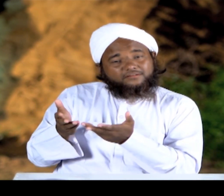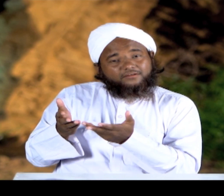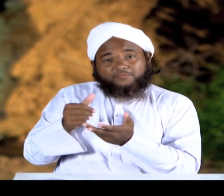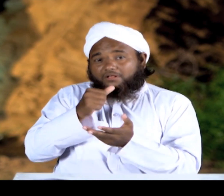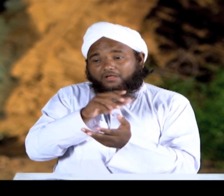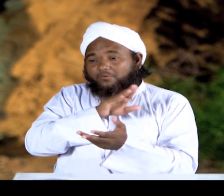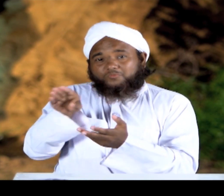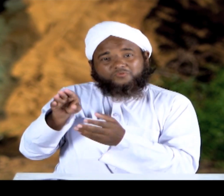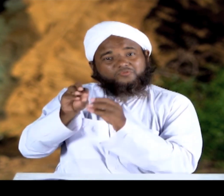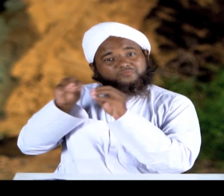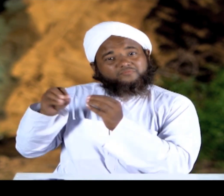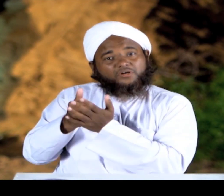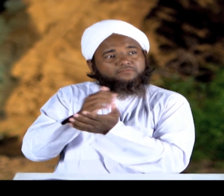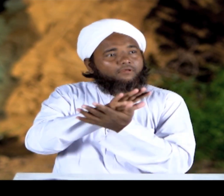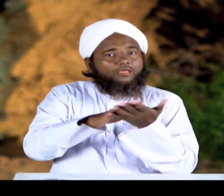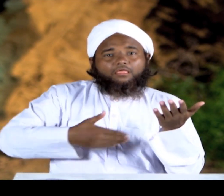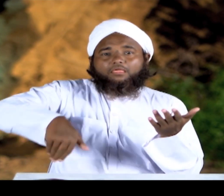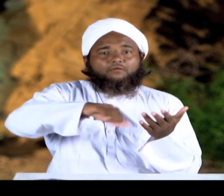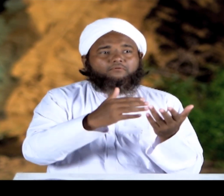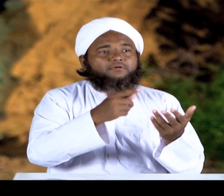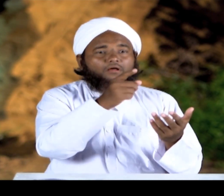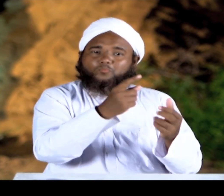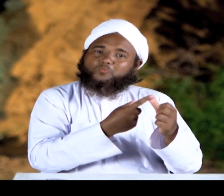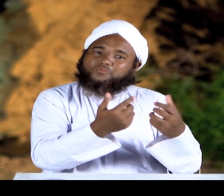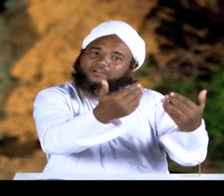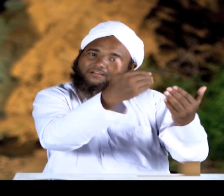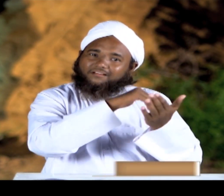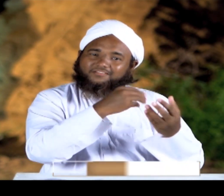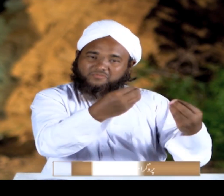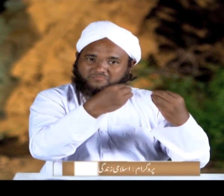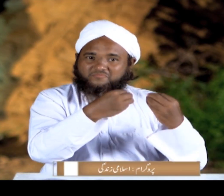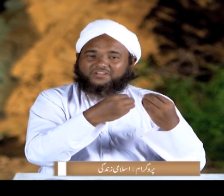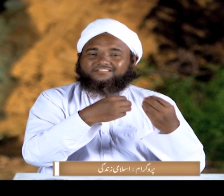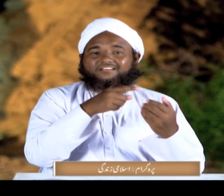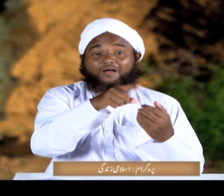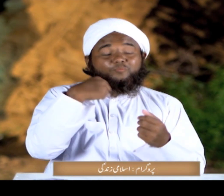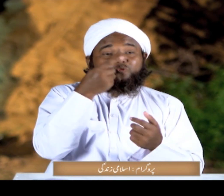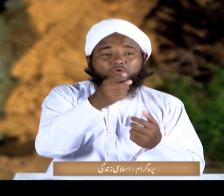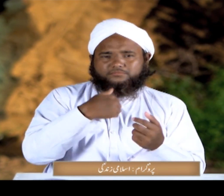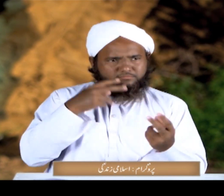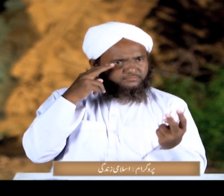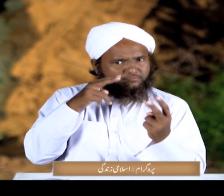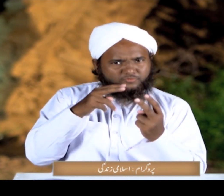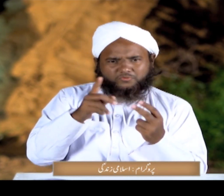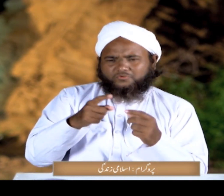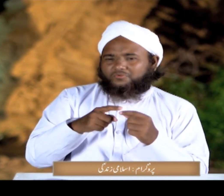والد مرحوم پر اس ویرانے میں یہ احسان فرمایا ہے؟ فرمایا، کیا تم مجھے نہیں پہچانتے؟ میں